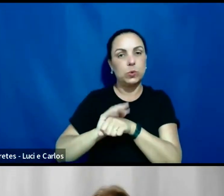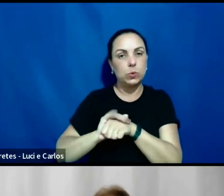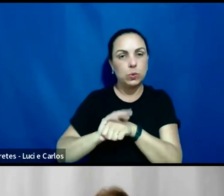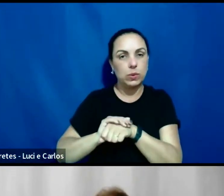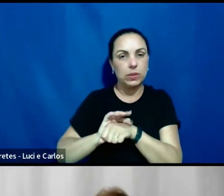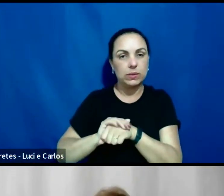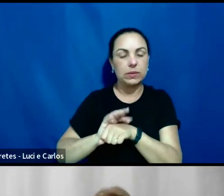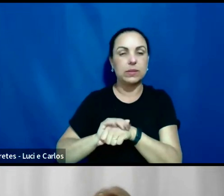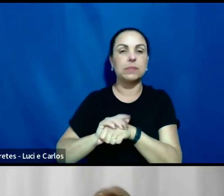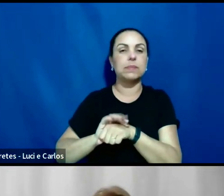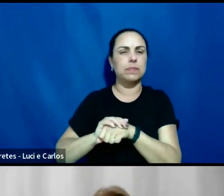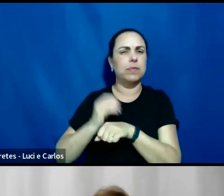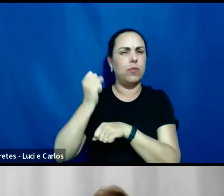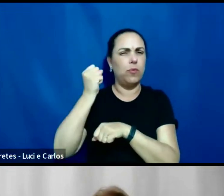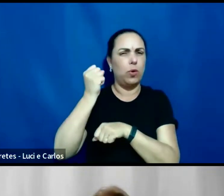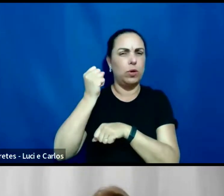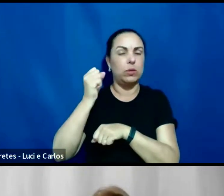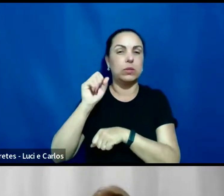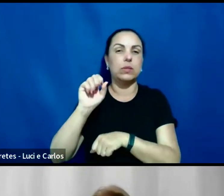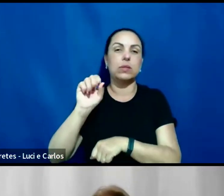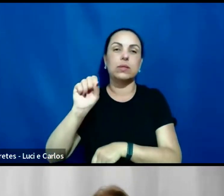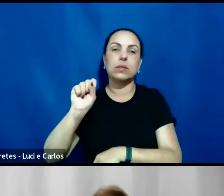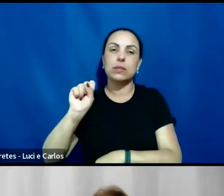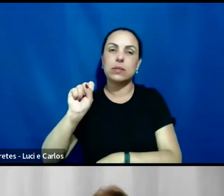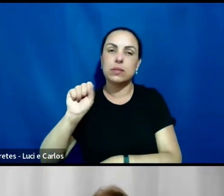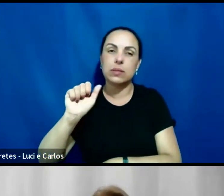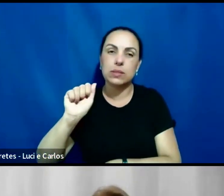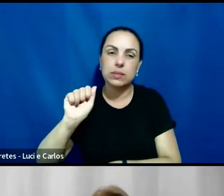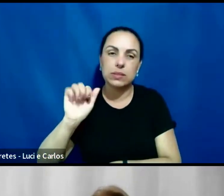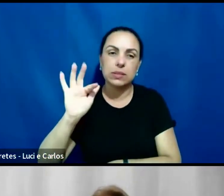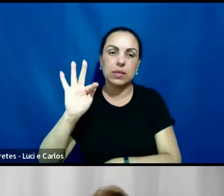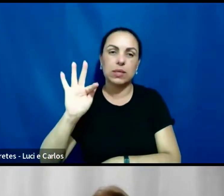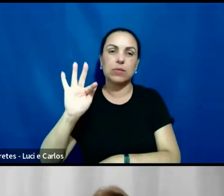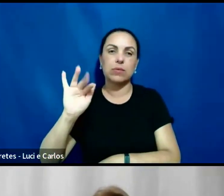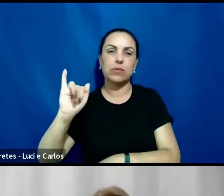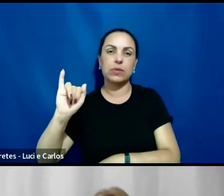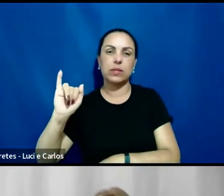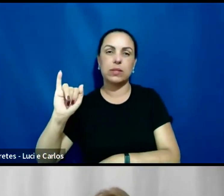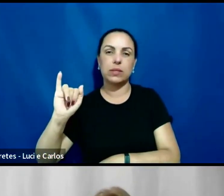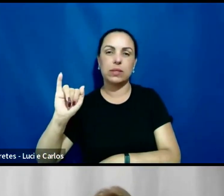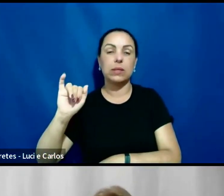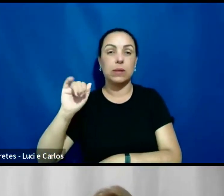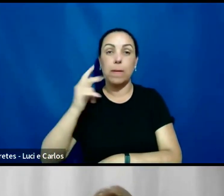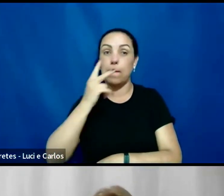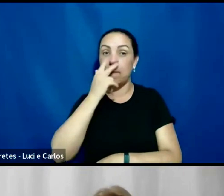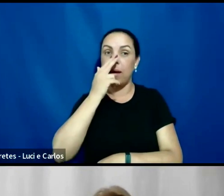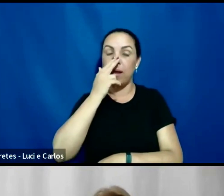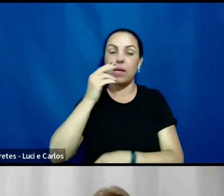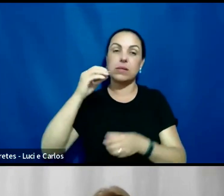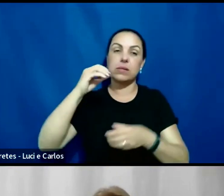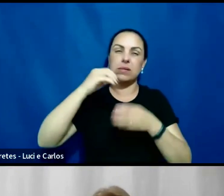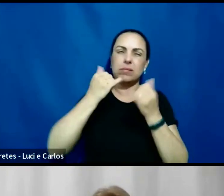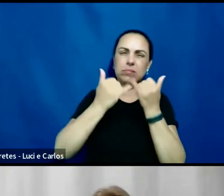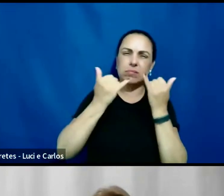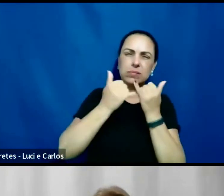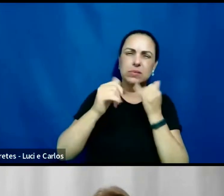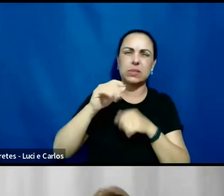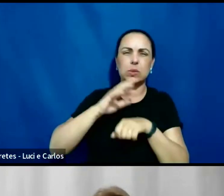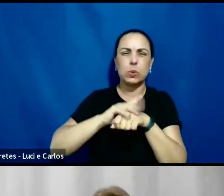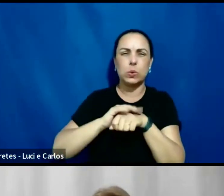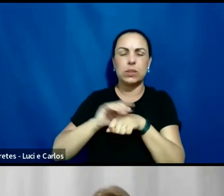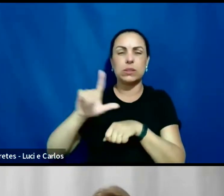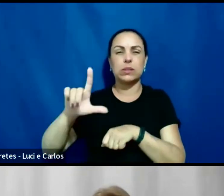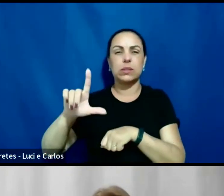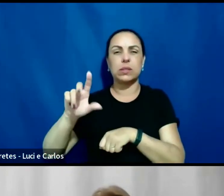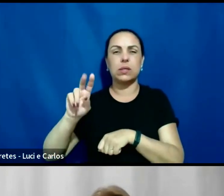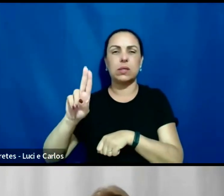autoimune chamada SAF, uma doença rara, meio que parente ali do lúpus. E essa doença,